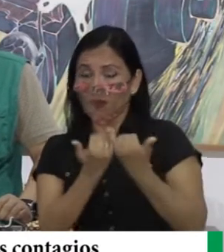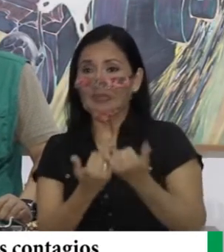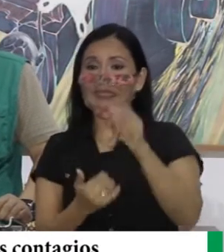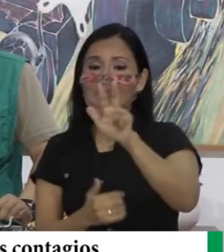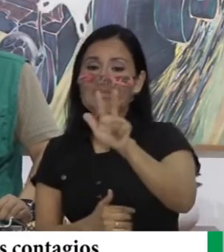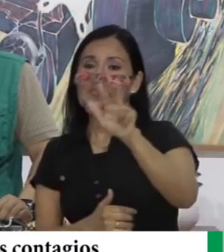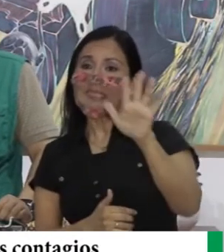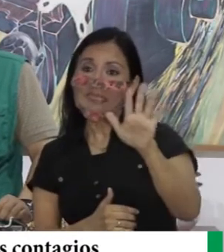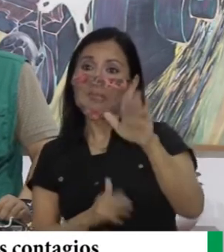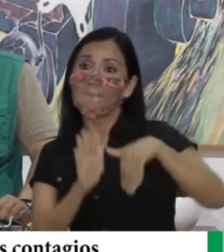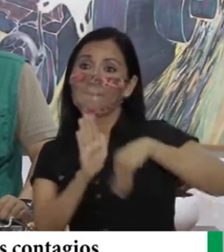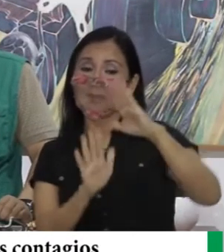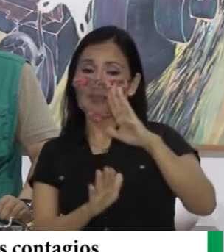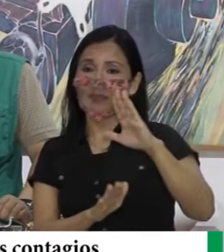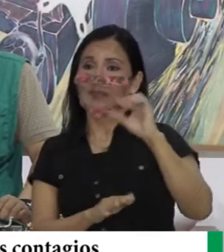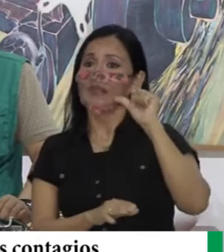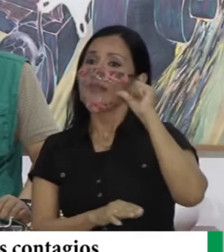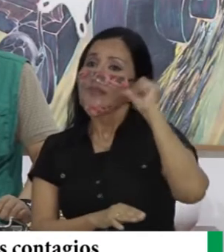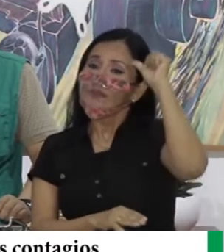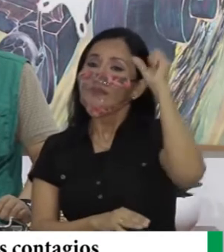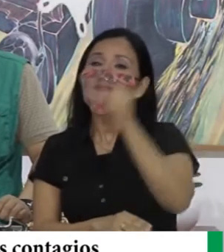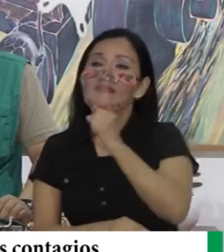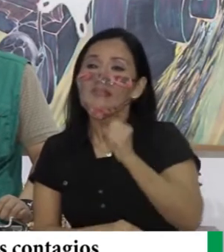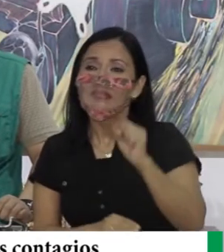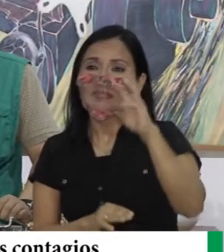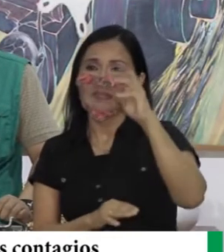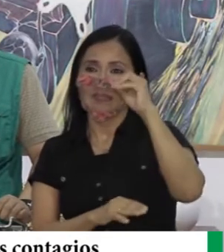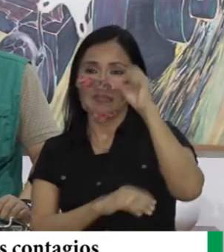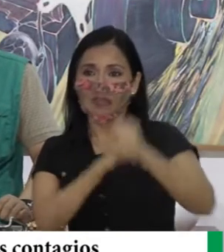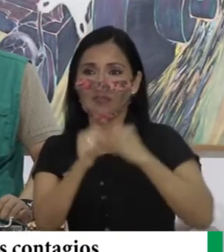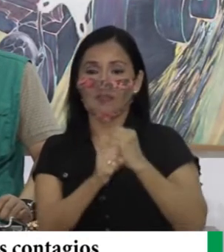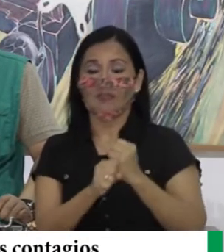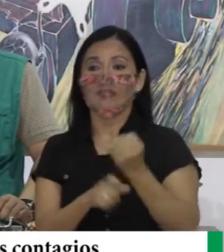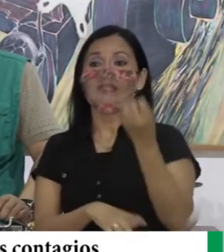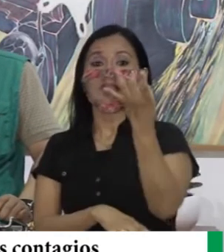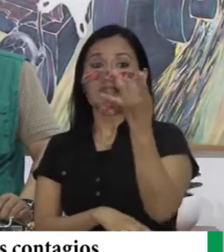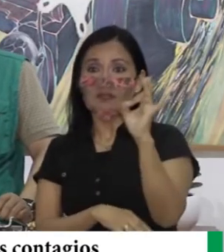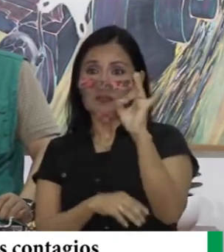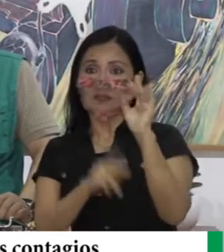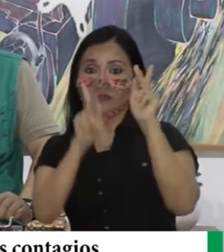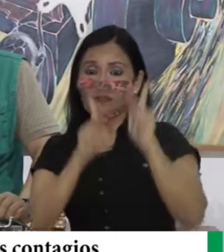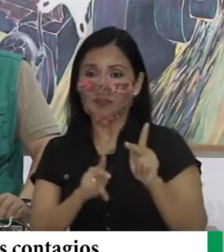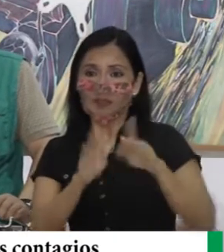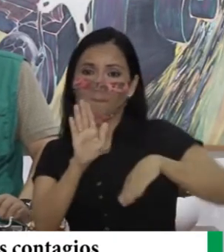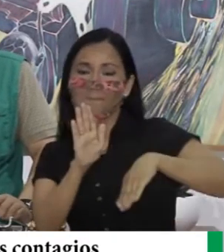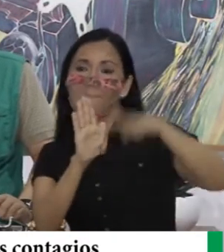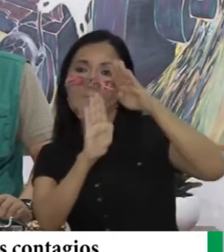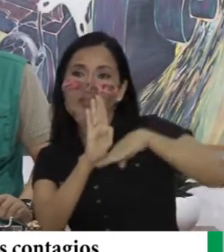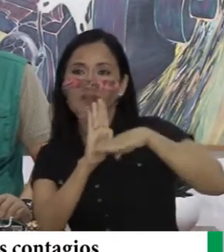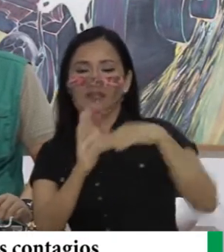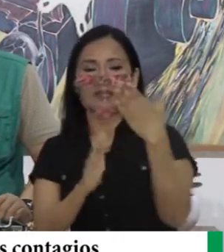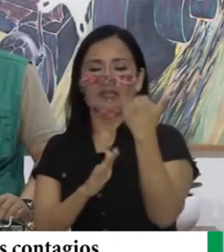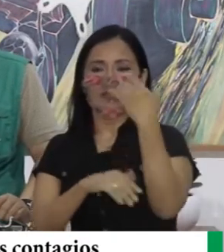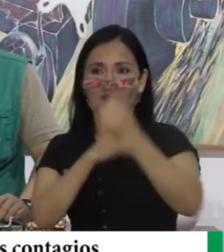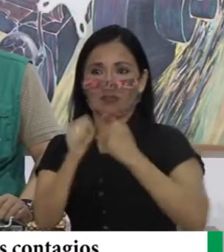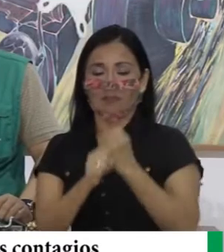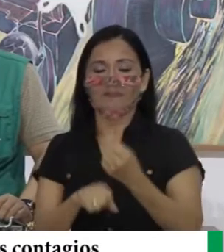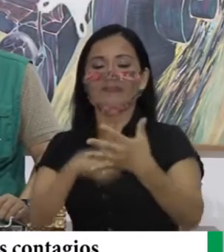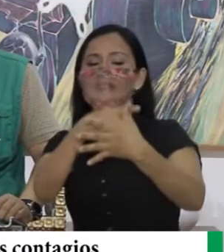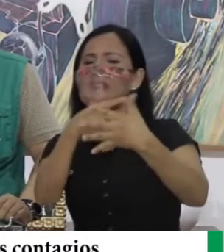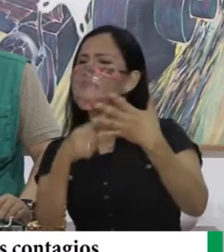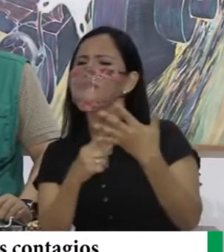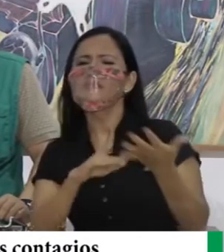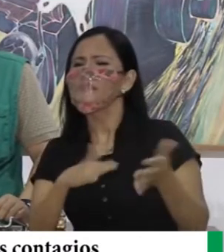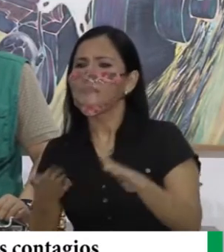el día de hoy mayores de 60 años y 18 menores de 15 años. Los 5 fallecidos del registro de hoy día,